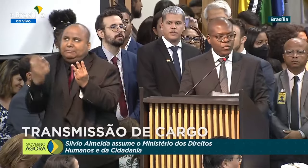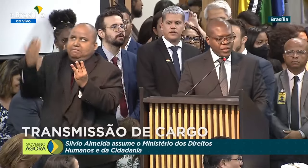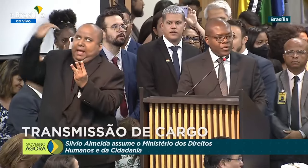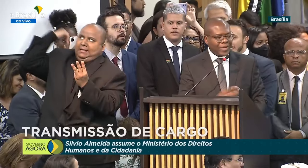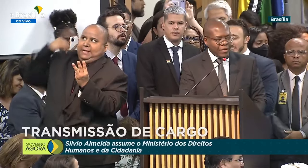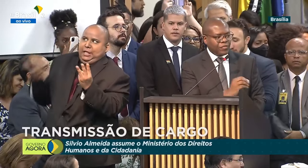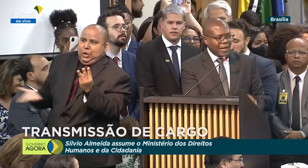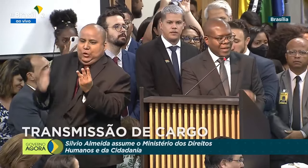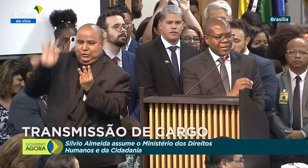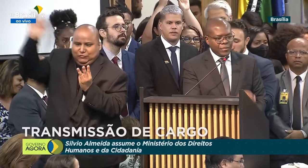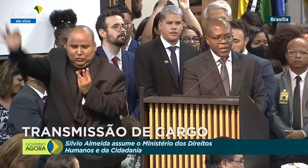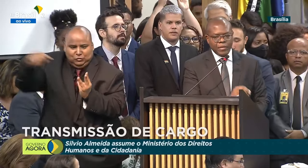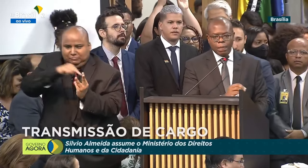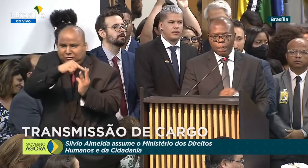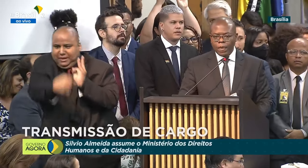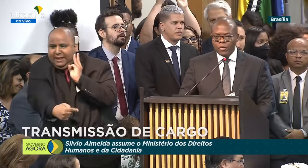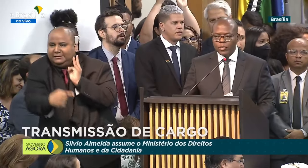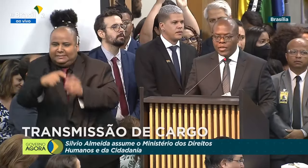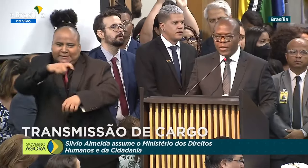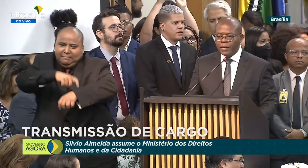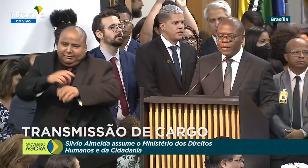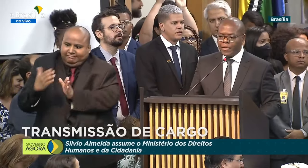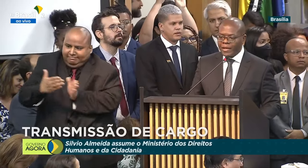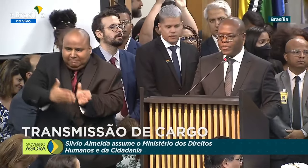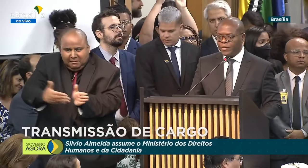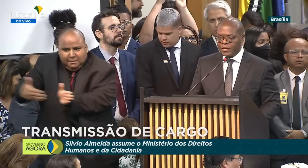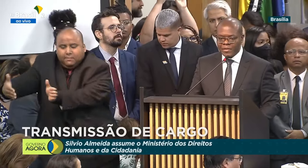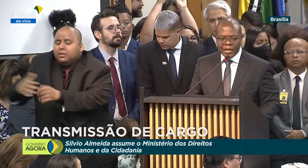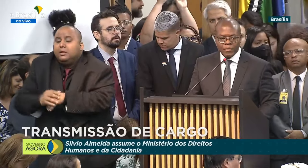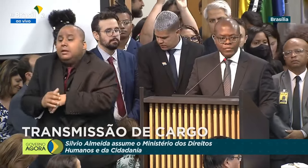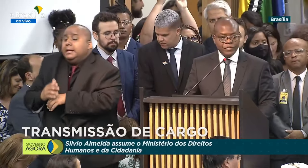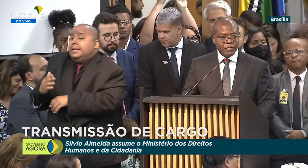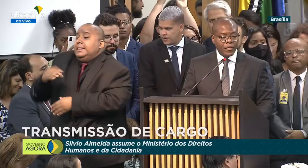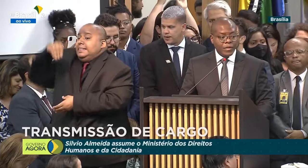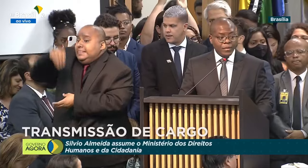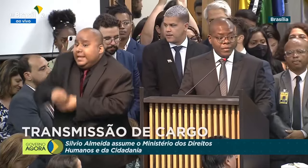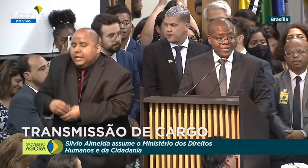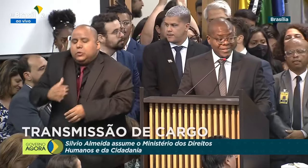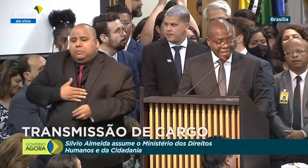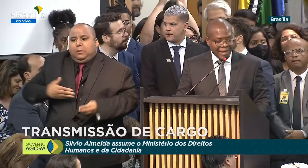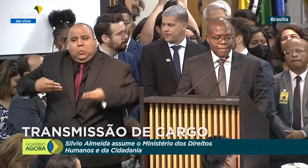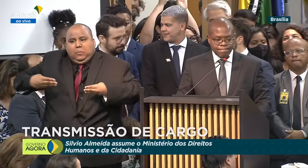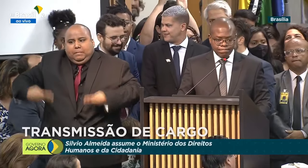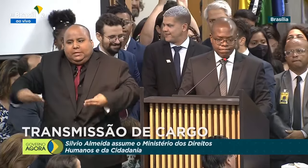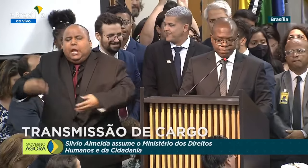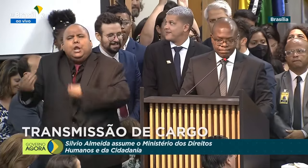e com isso eu quero falar também do que esse mistério será